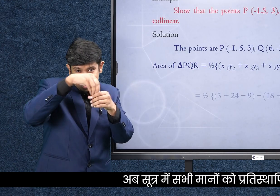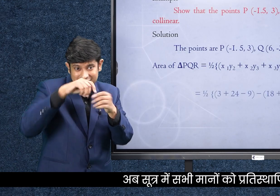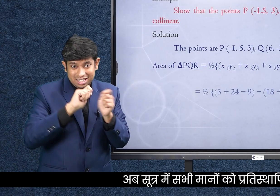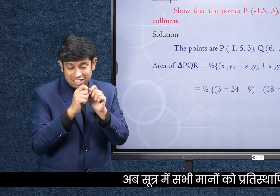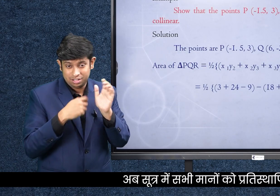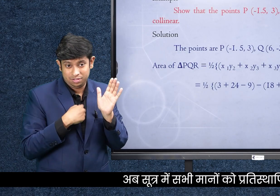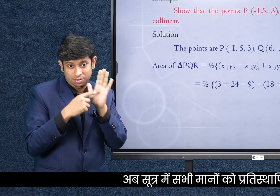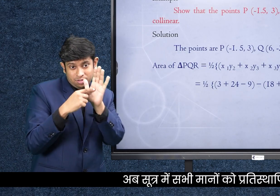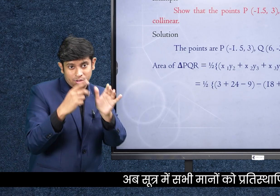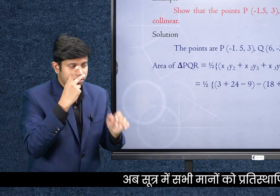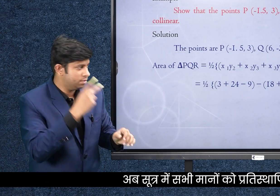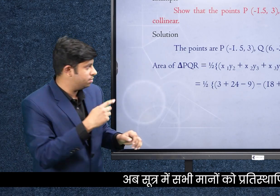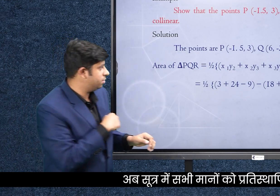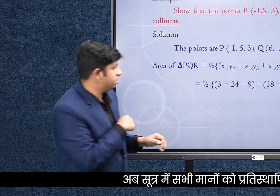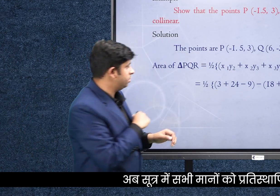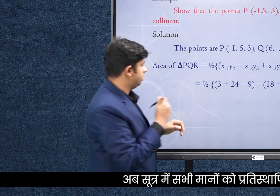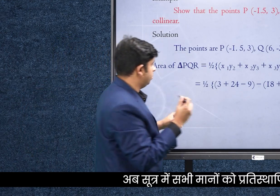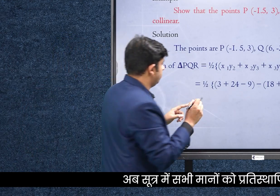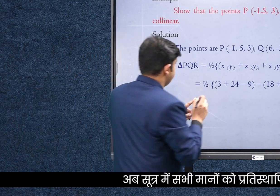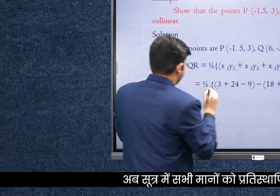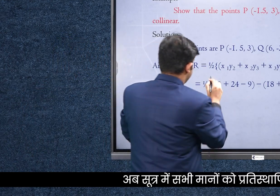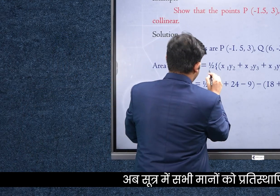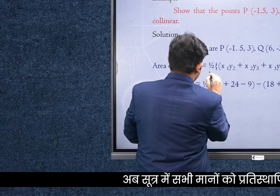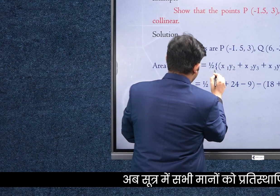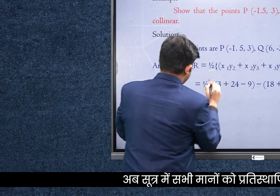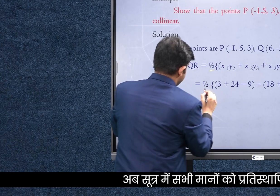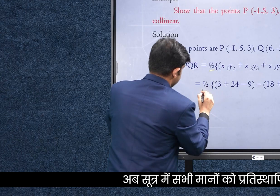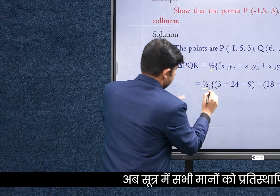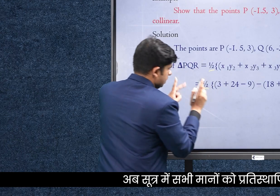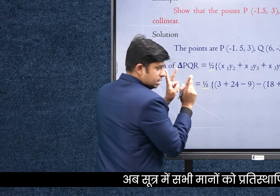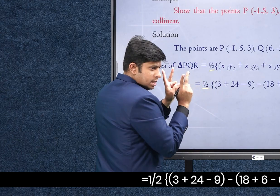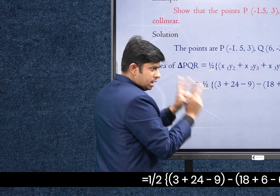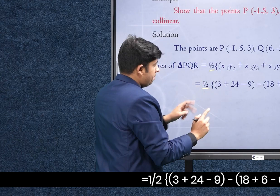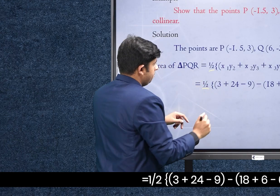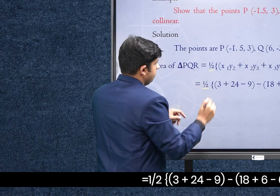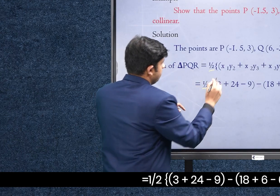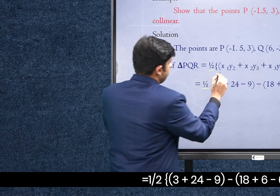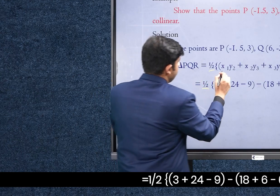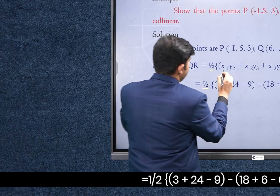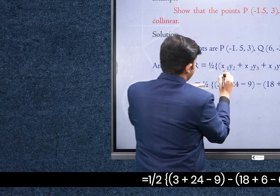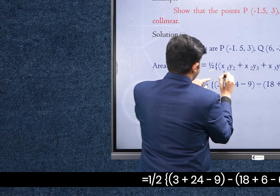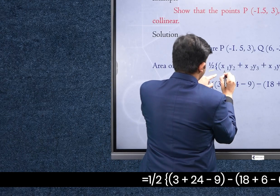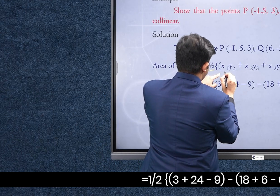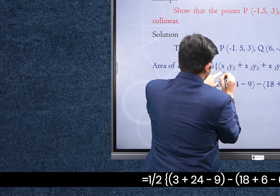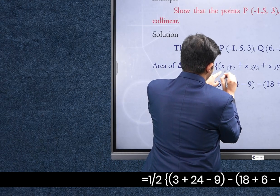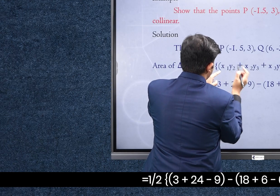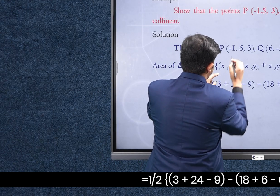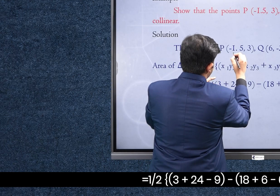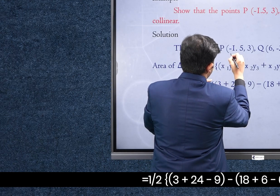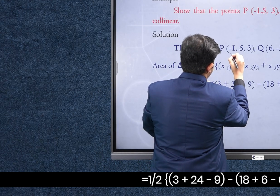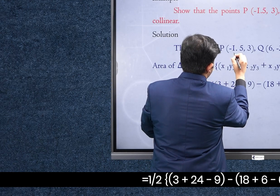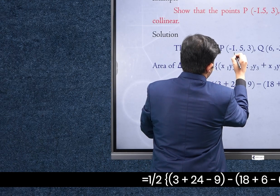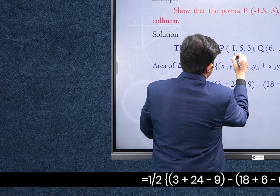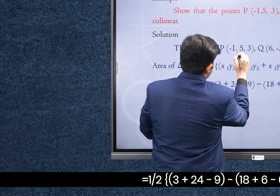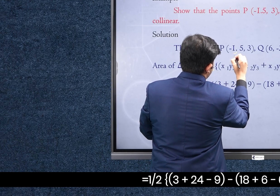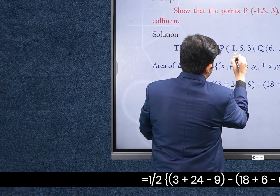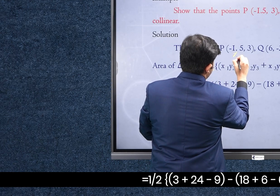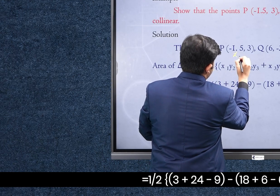अब सूत्र में सभी मानों को प्रतिस्थापित करें। इज इक्वल 1/2 ऑफ कर्ली ब्रैकेट ओपन 3